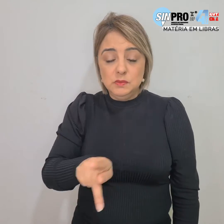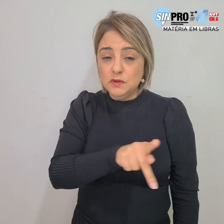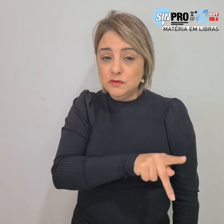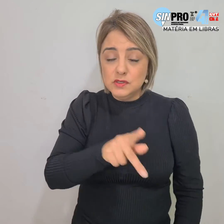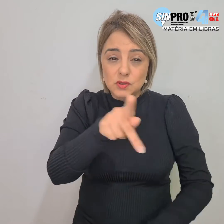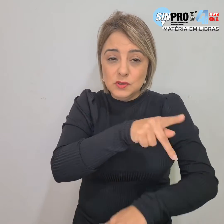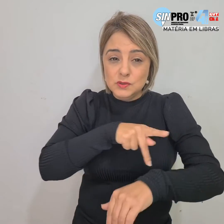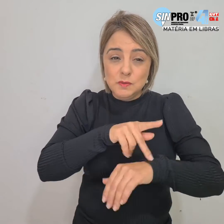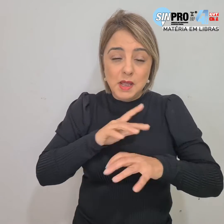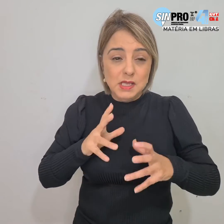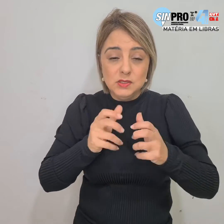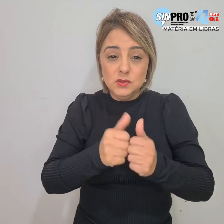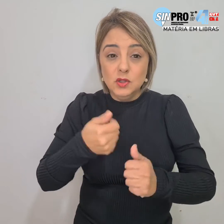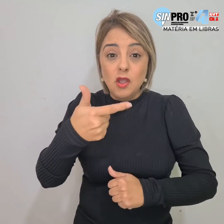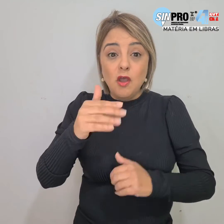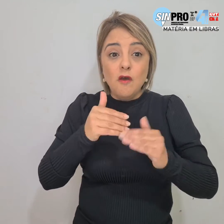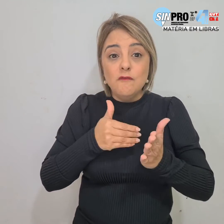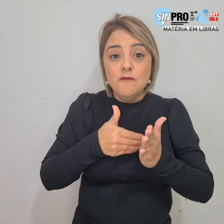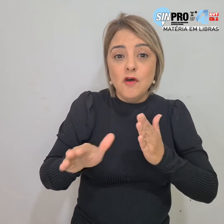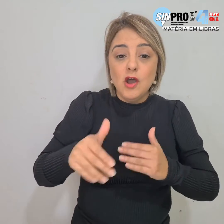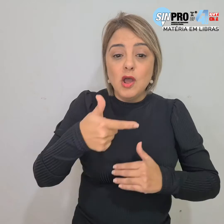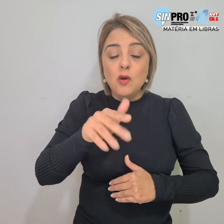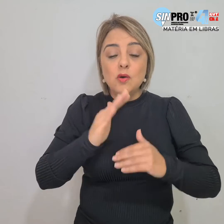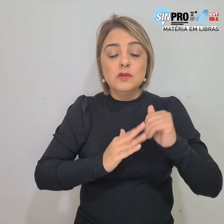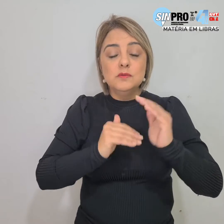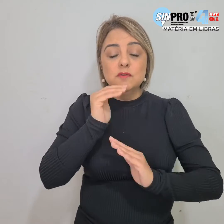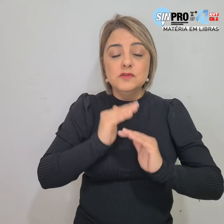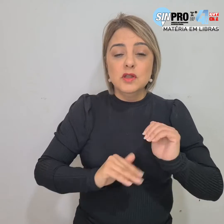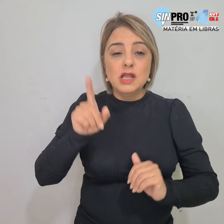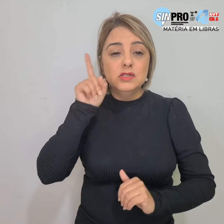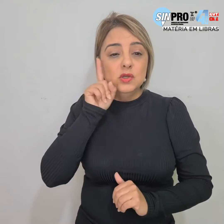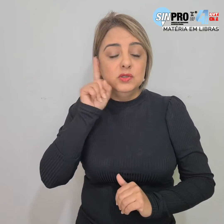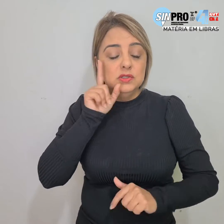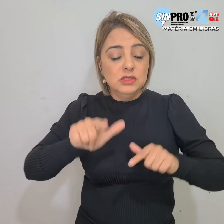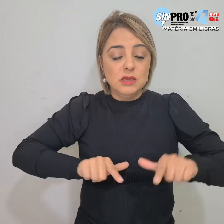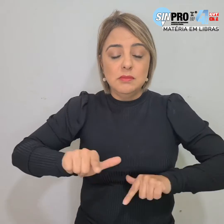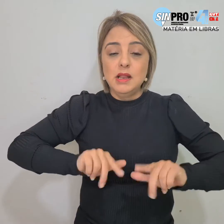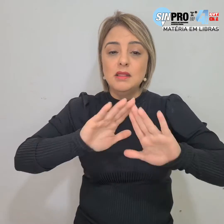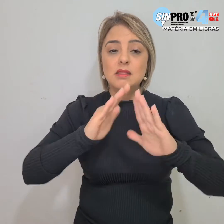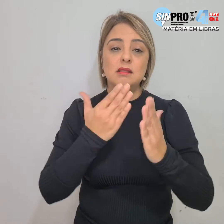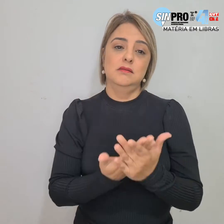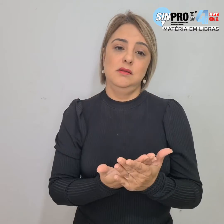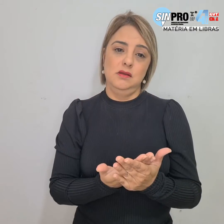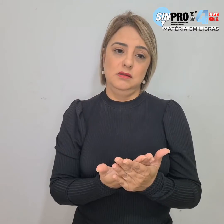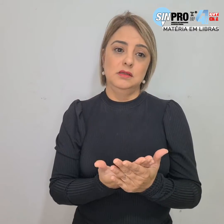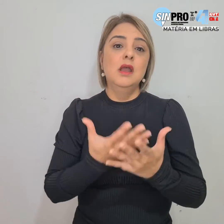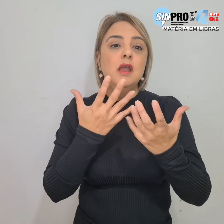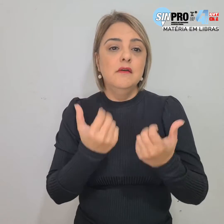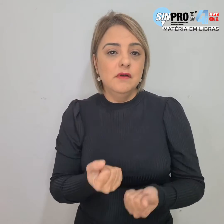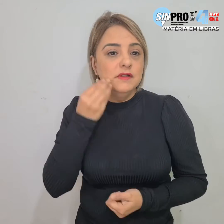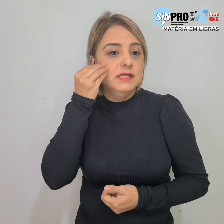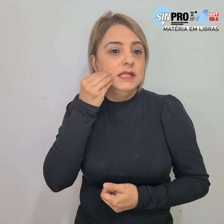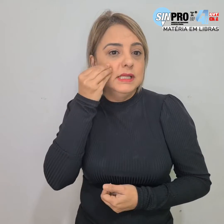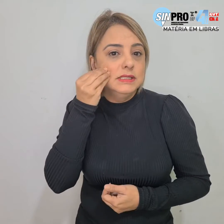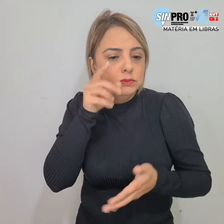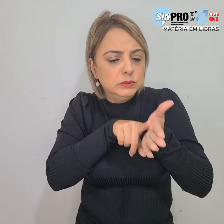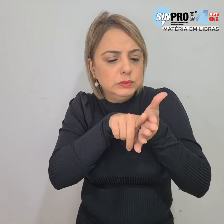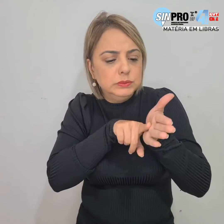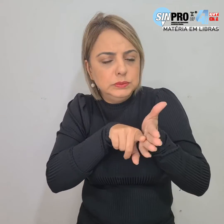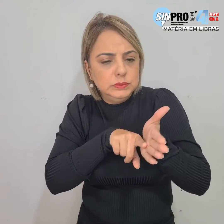que estão diariamente dentro das escolas. Vamos fazer testagem em massa para que possamos colocar essas pessoas no